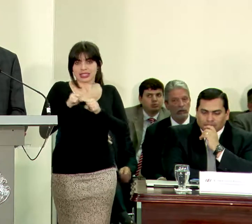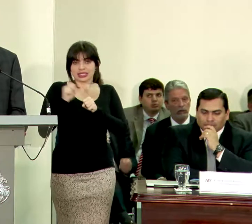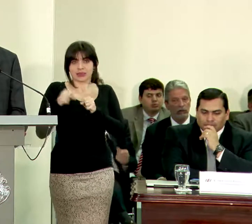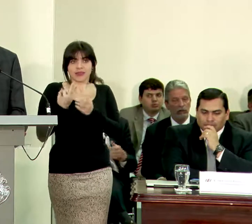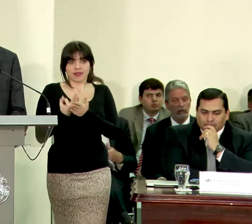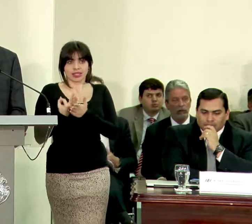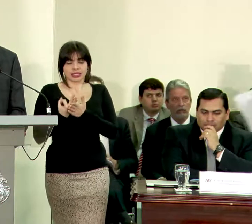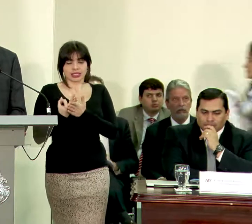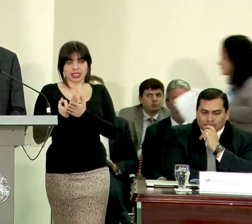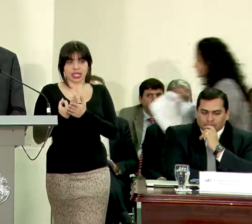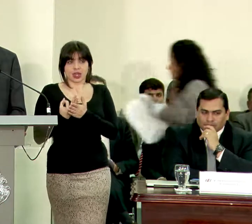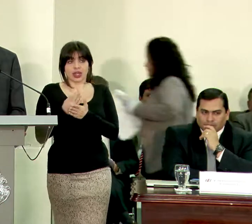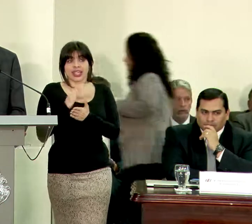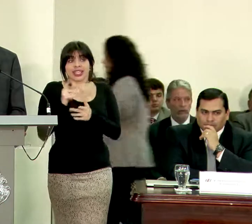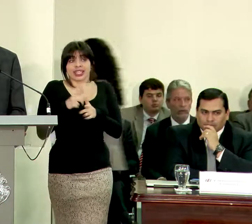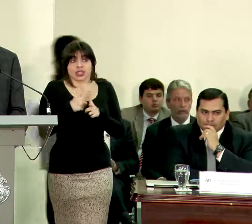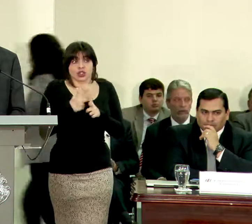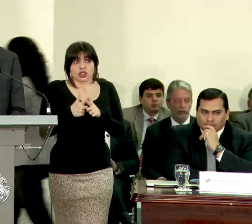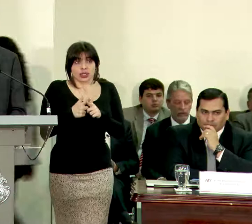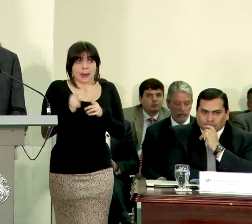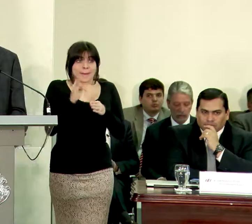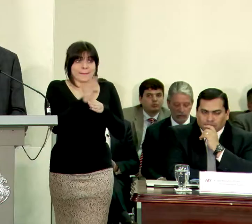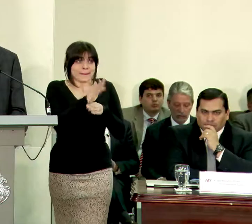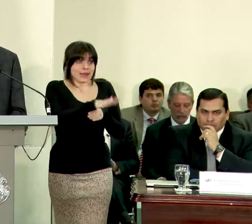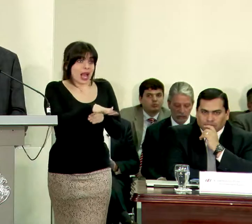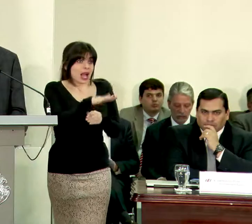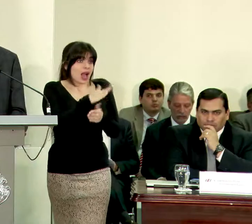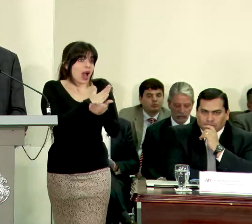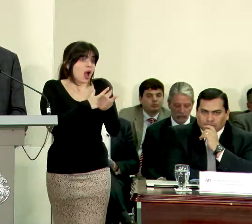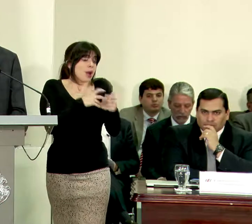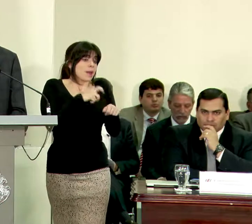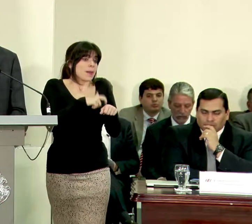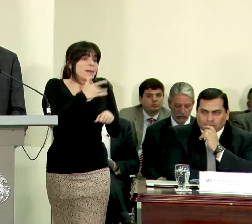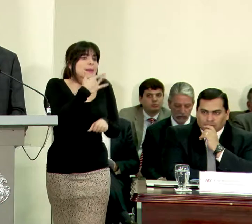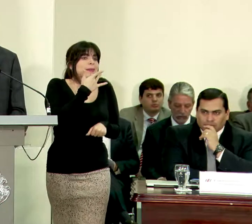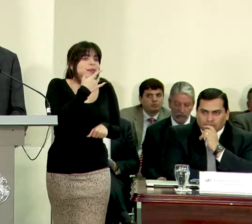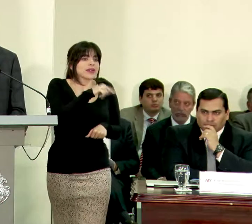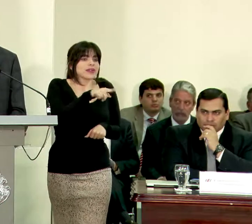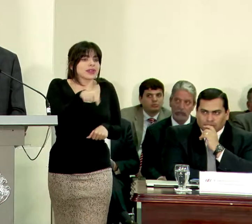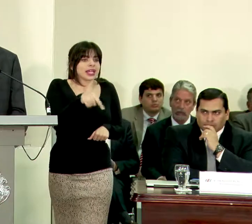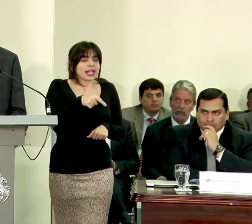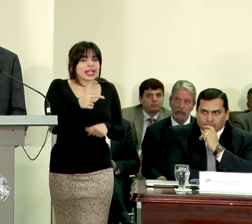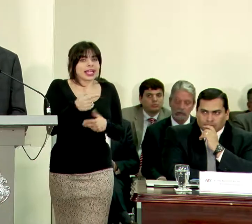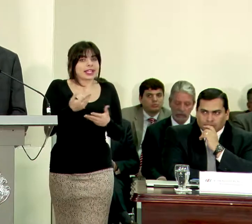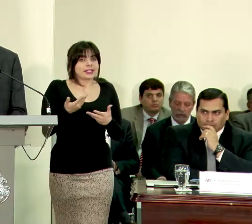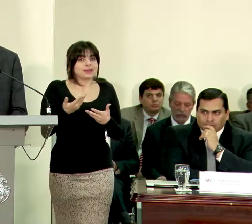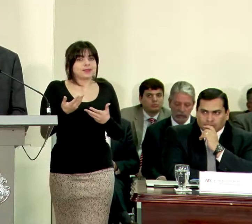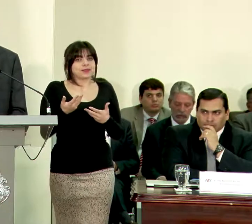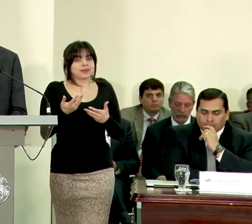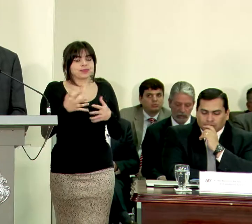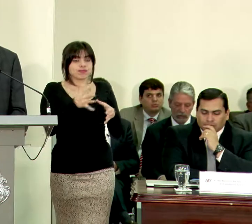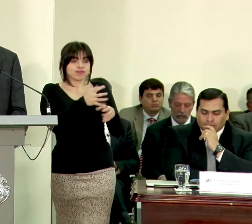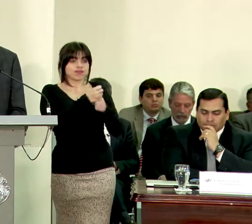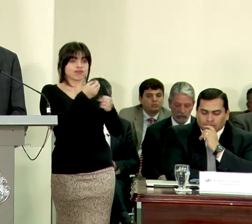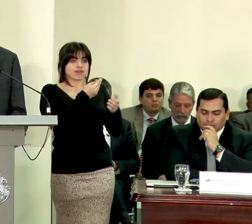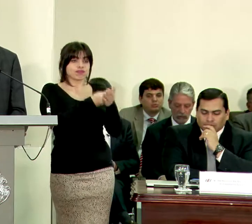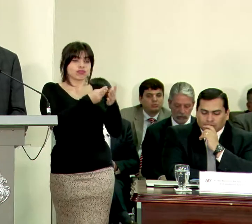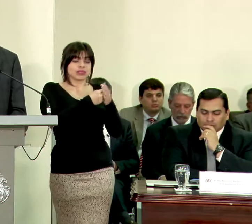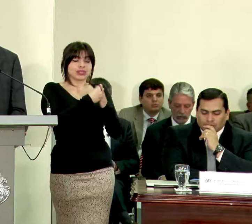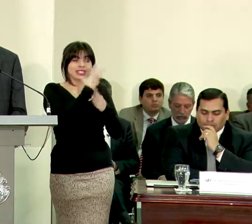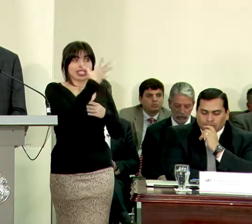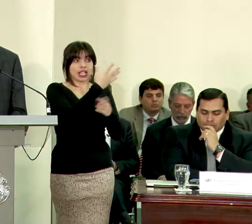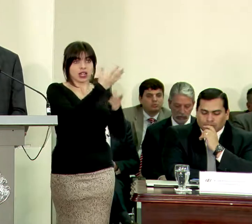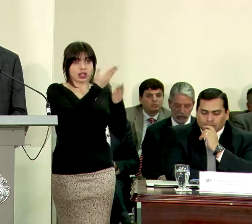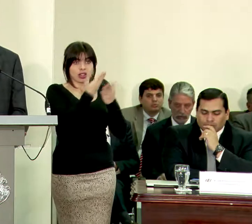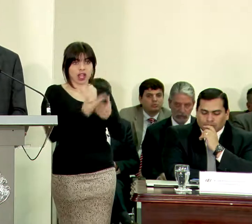financiero. Y entonces los bancos en algunos momentos prefieren obtener recursos en el exterior y